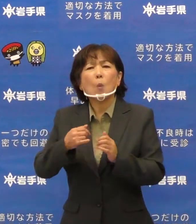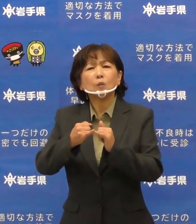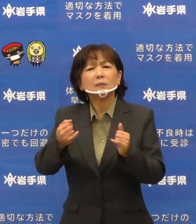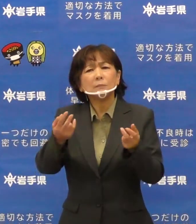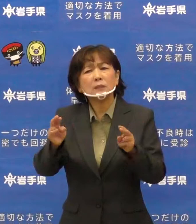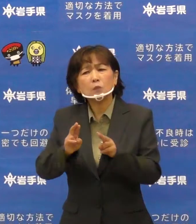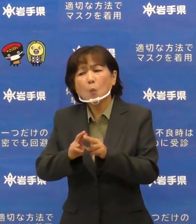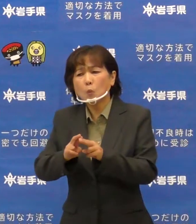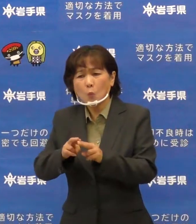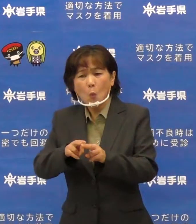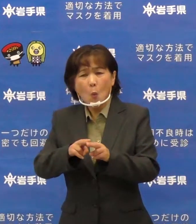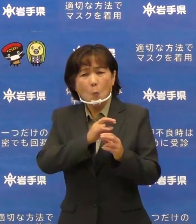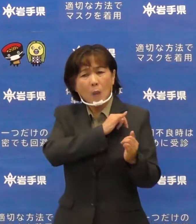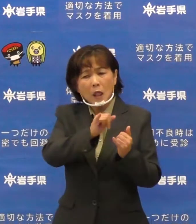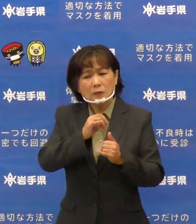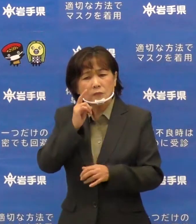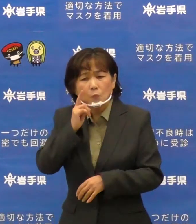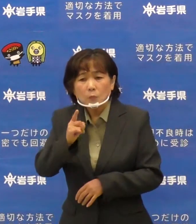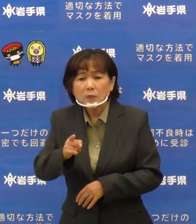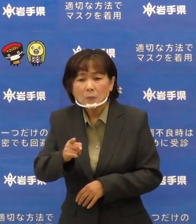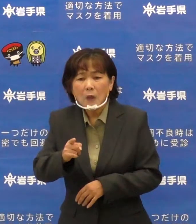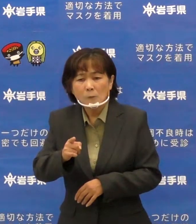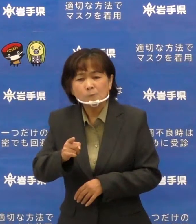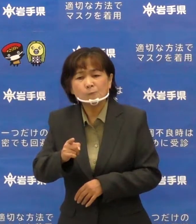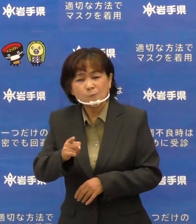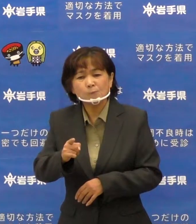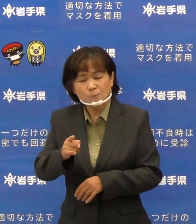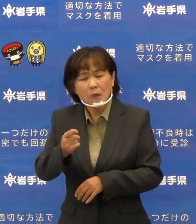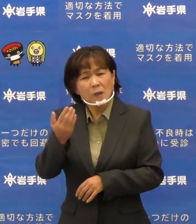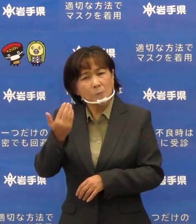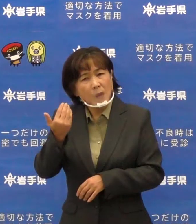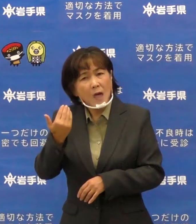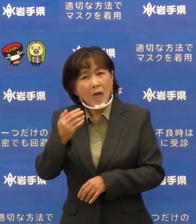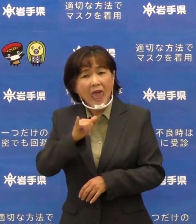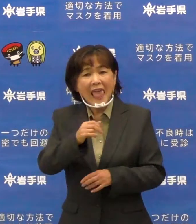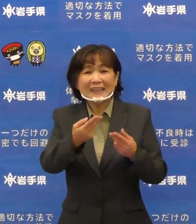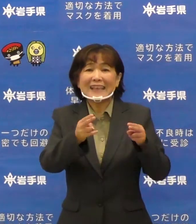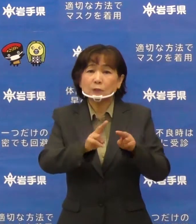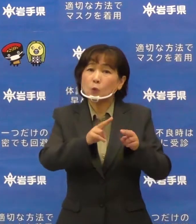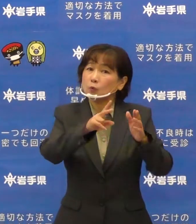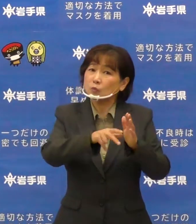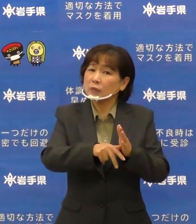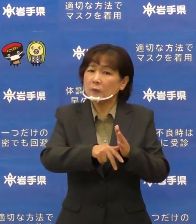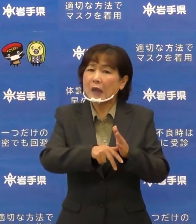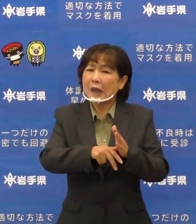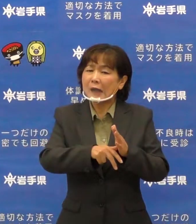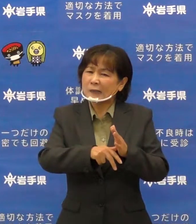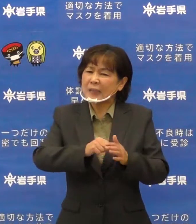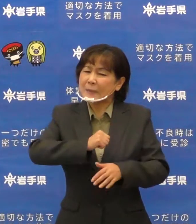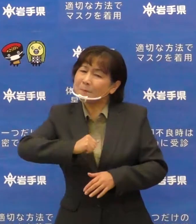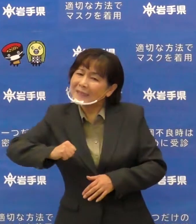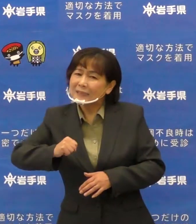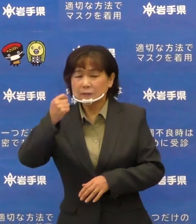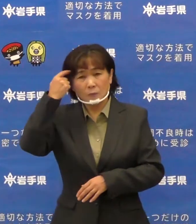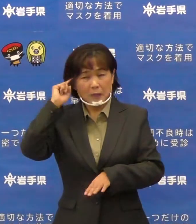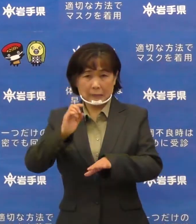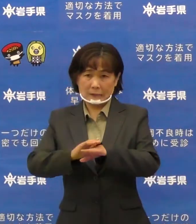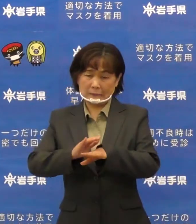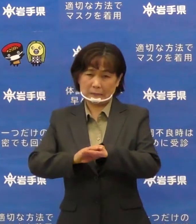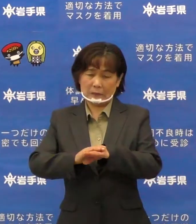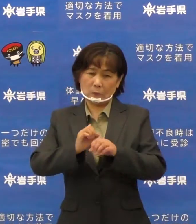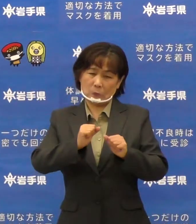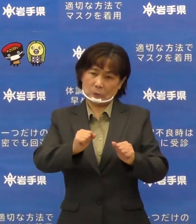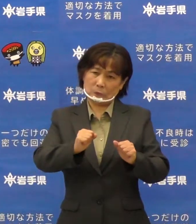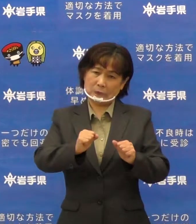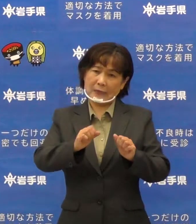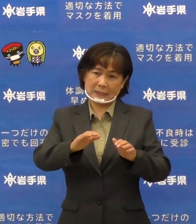て、今に至っていると思うんですね。今回の総裁選挙でそれでいいのかっていうこともこう論点だ